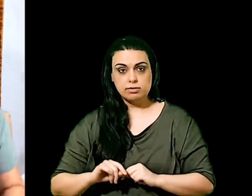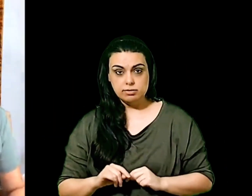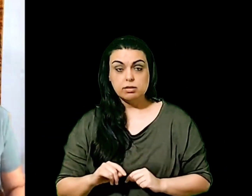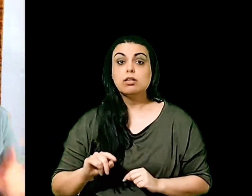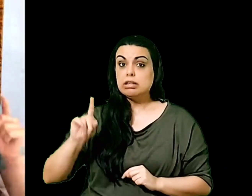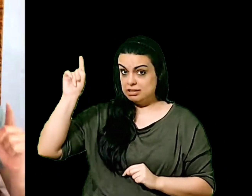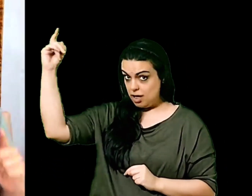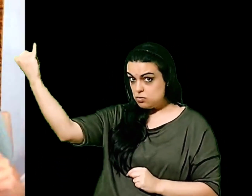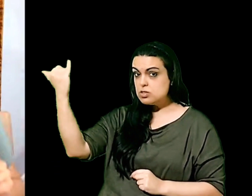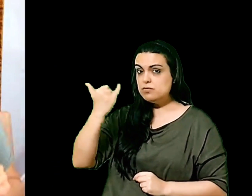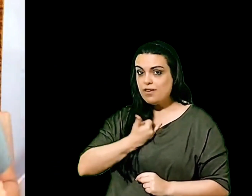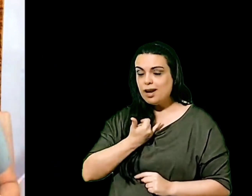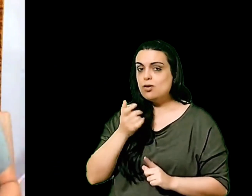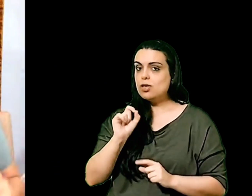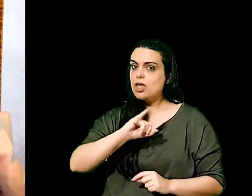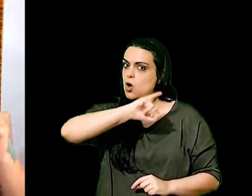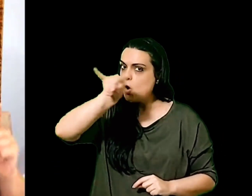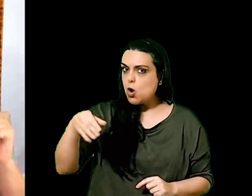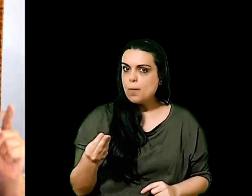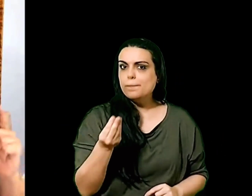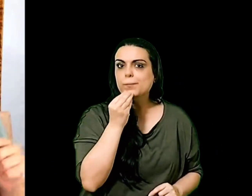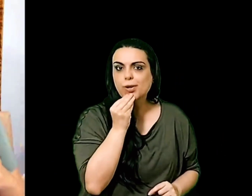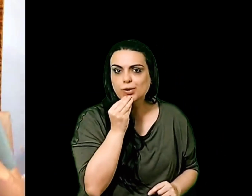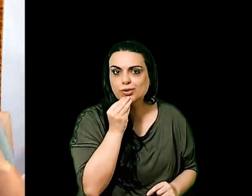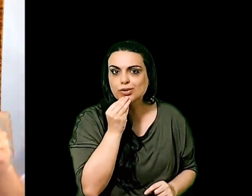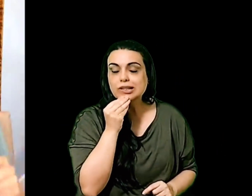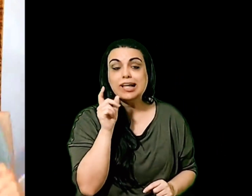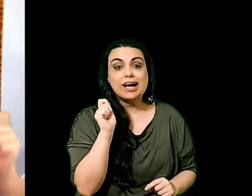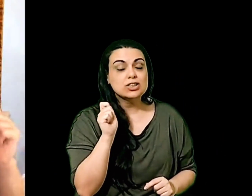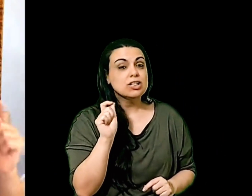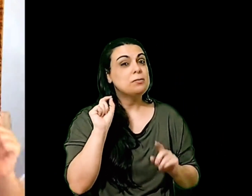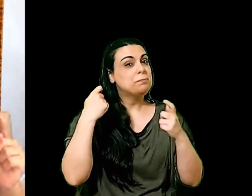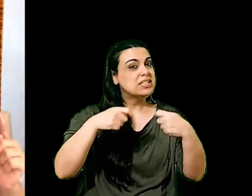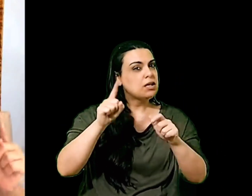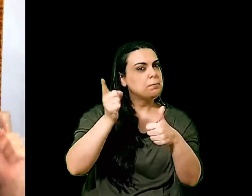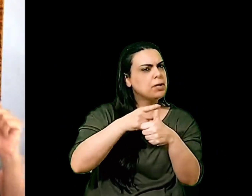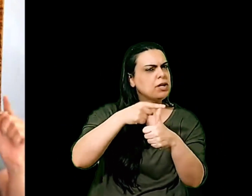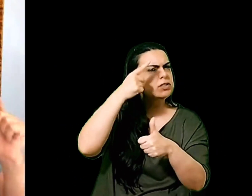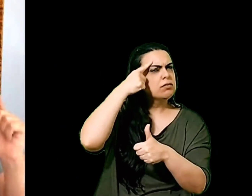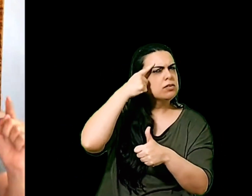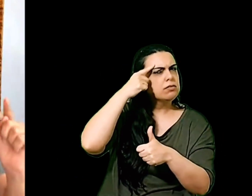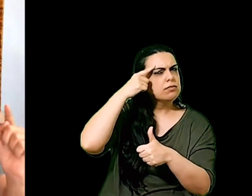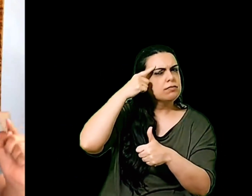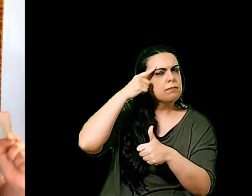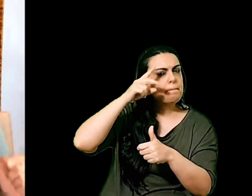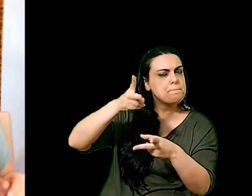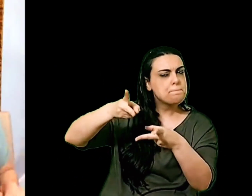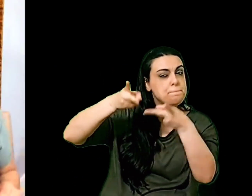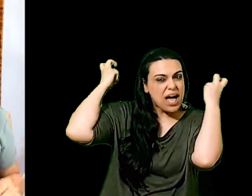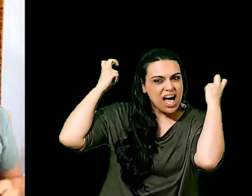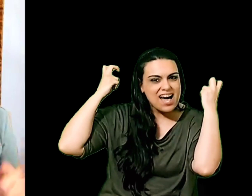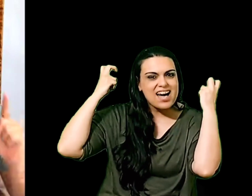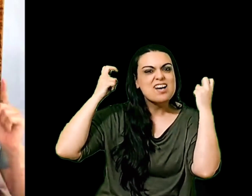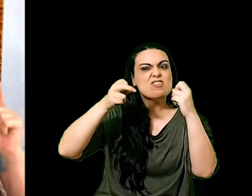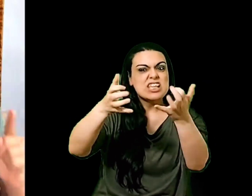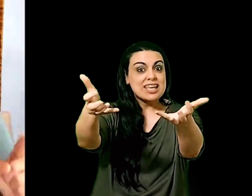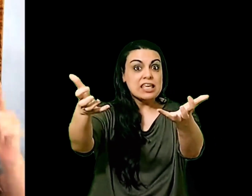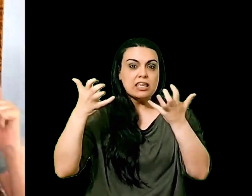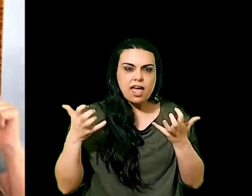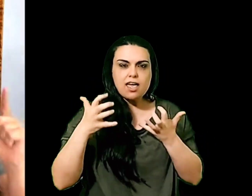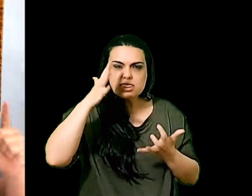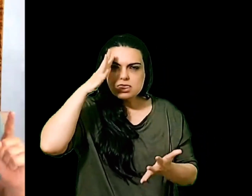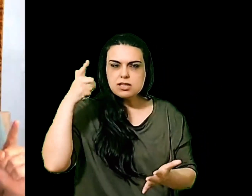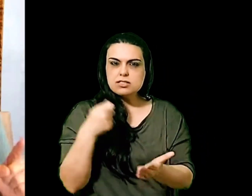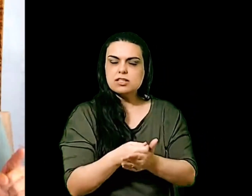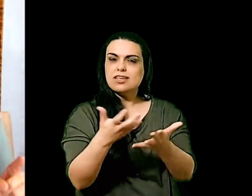abrir isso aqui para vocês. Quando Deus falou comigo que oportunidade só vai ser desfrutada depois de discernida por quem